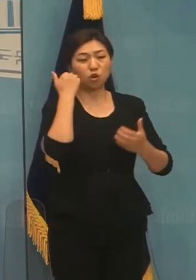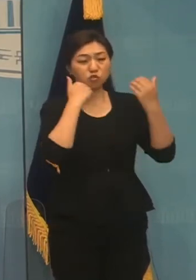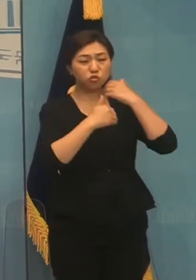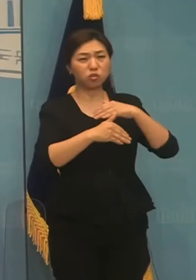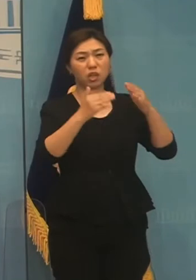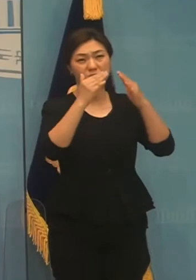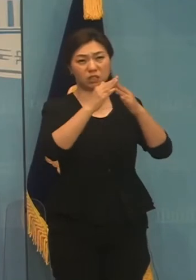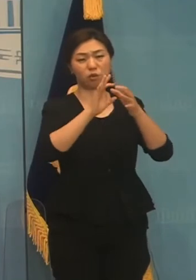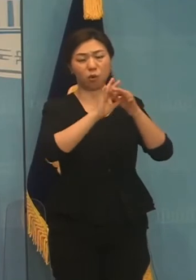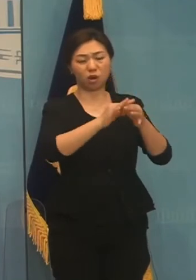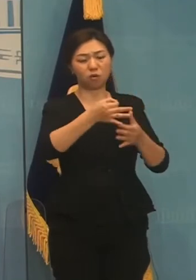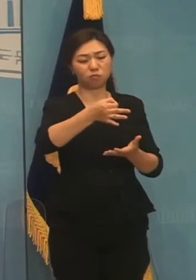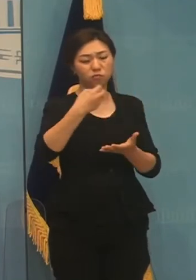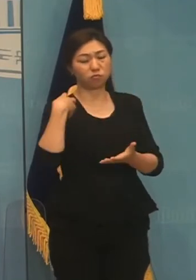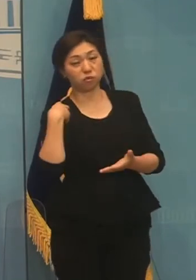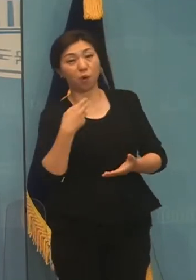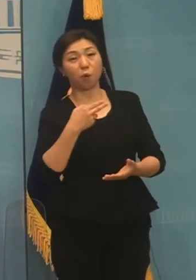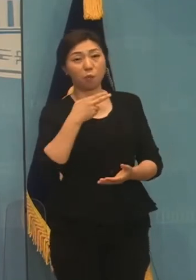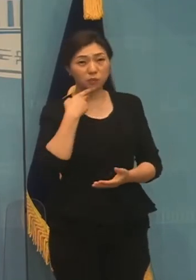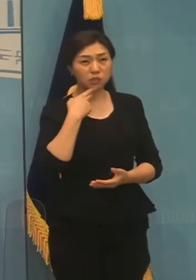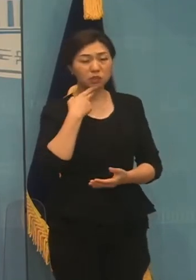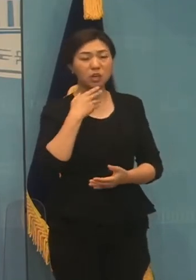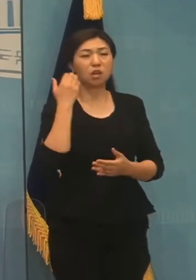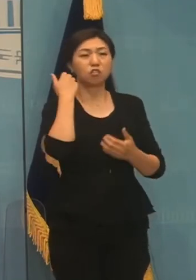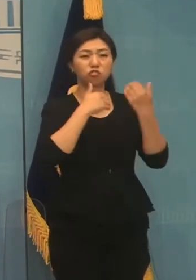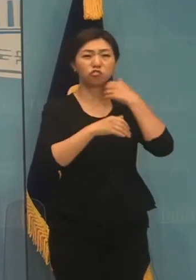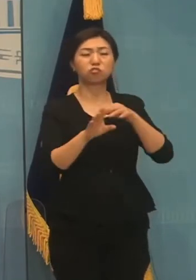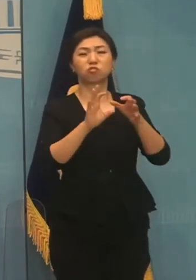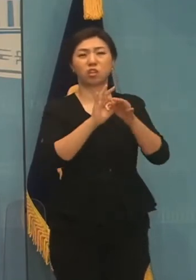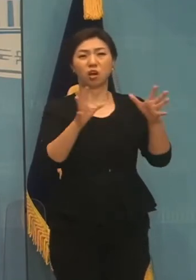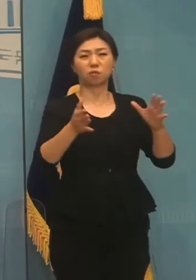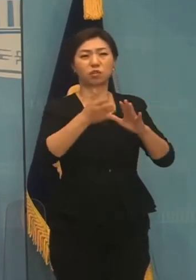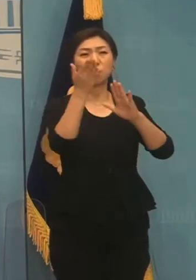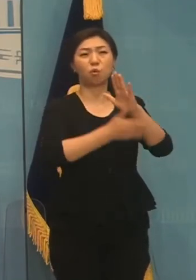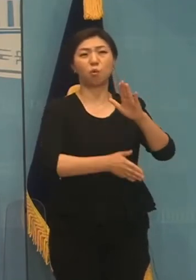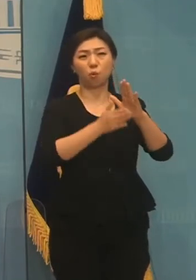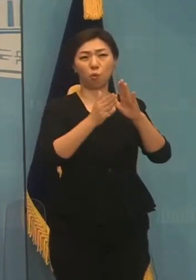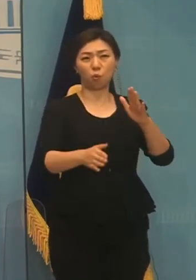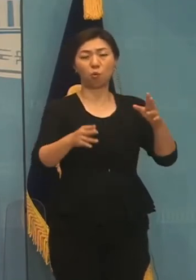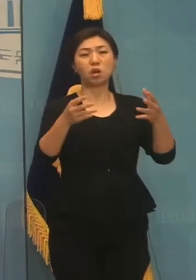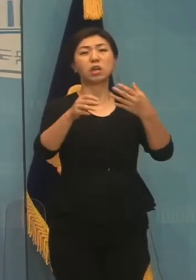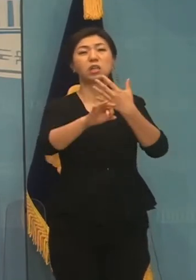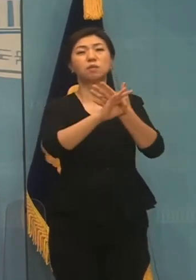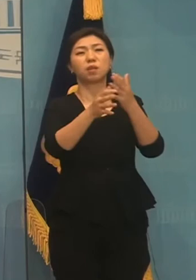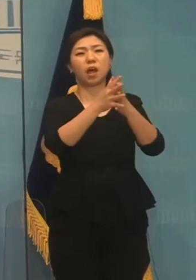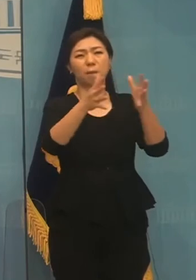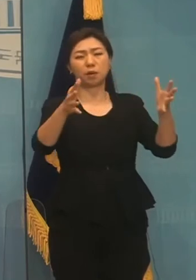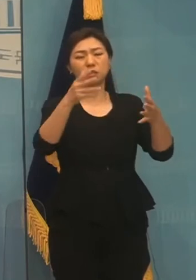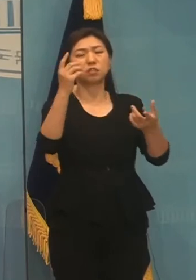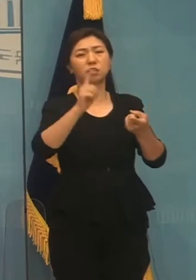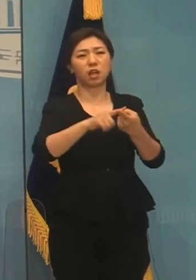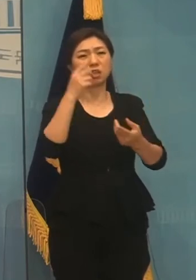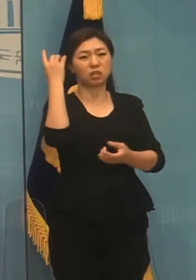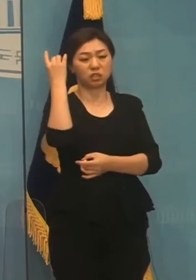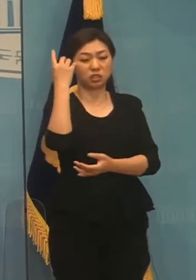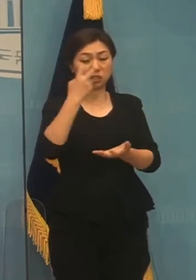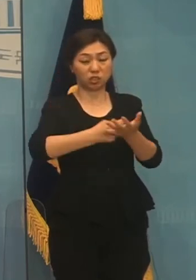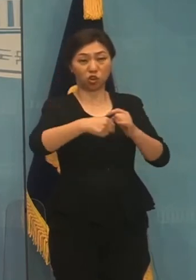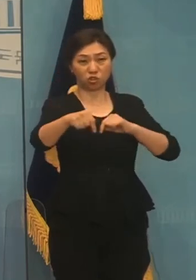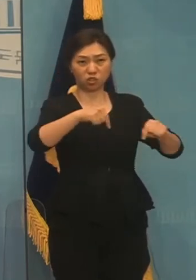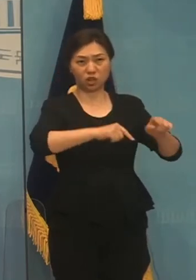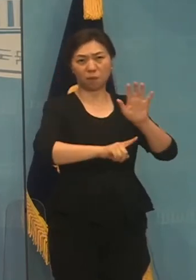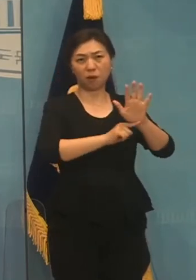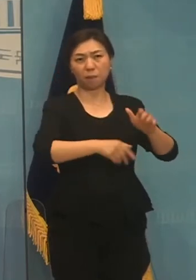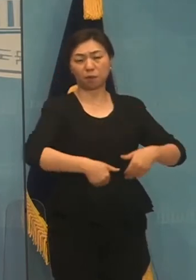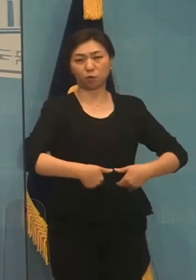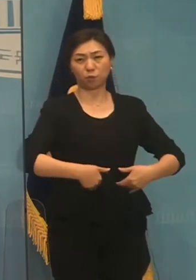있는 누구나 공공주택 공급 방안을 내놨어야 합니다. 또한 12억짜리 아파트에